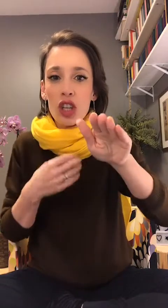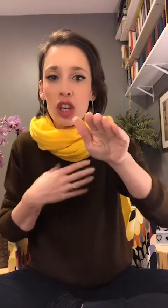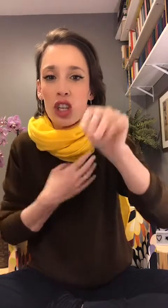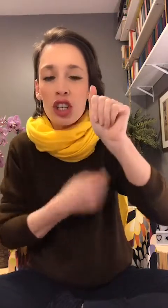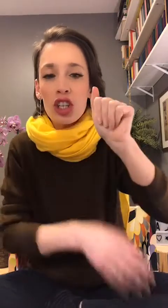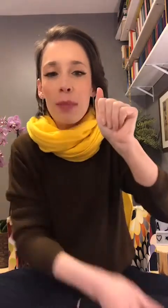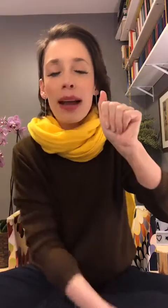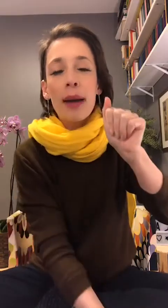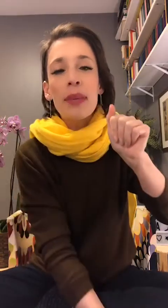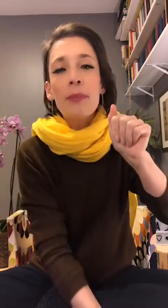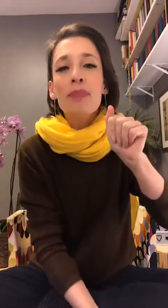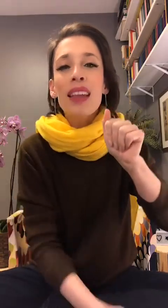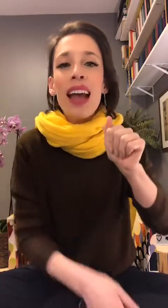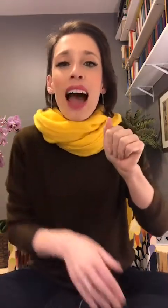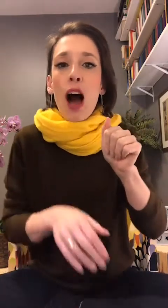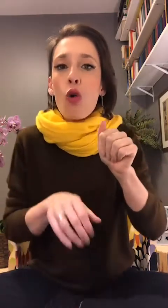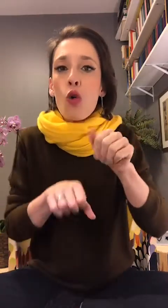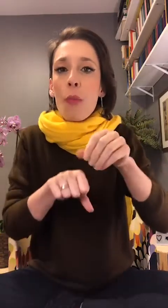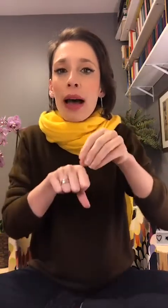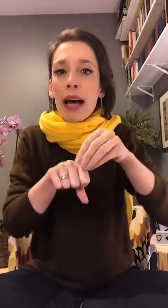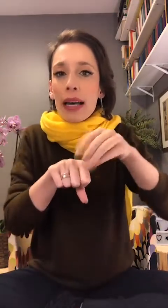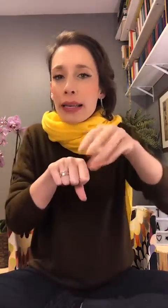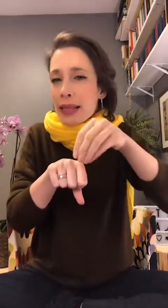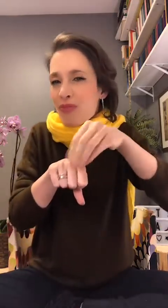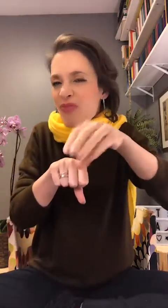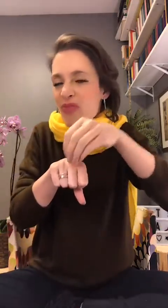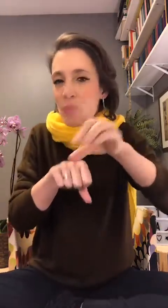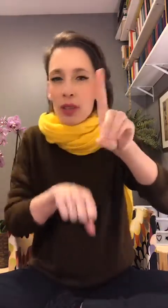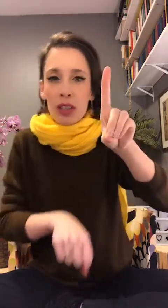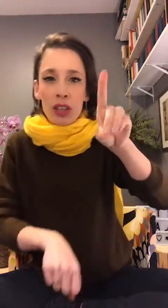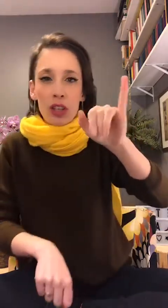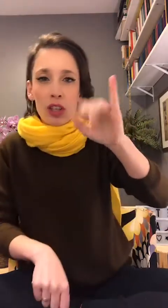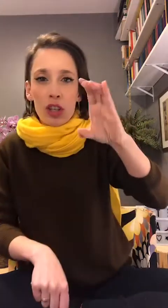antes de chamar a Gabi, algumas